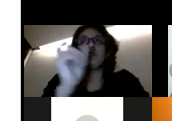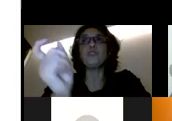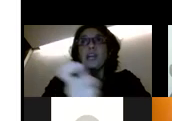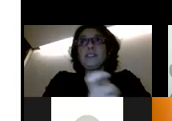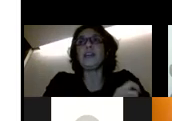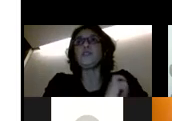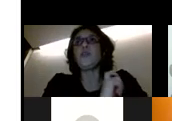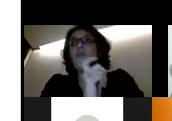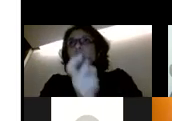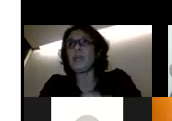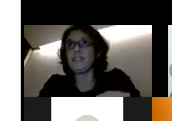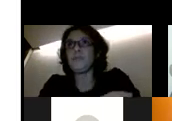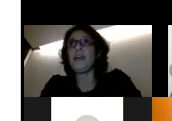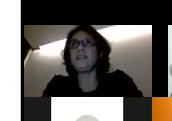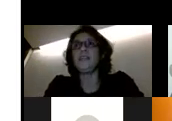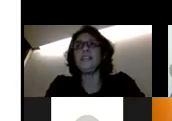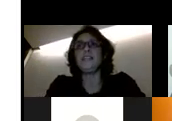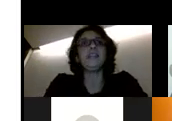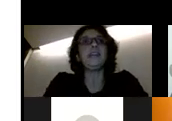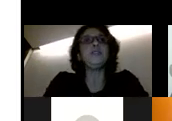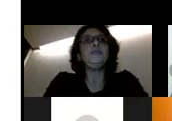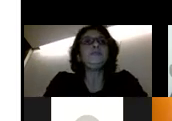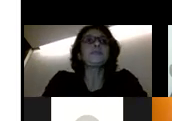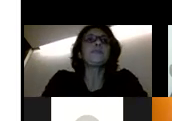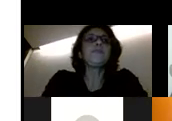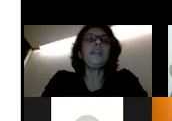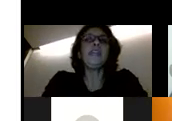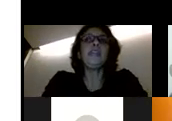las circunstancias o los participantes, en este caso,